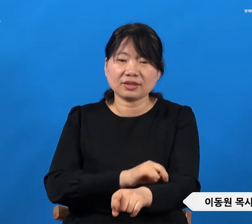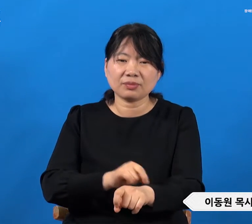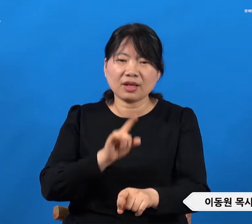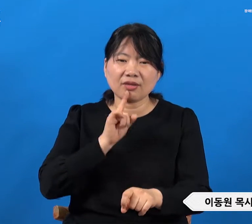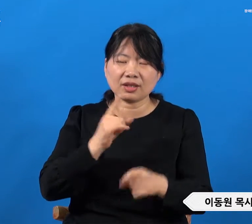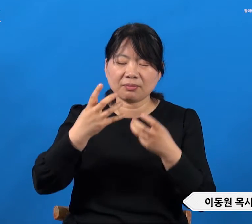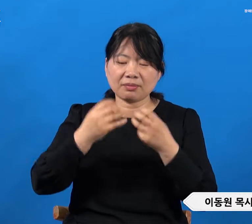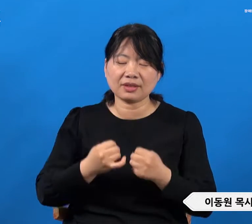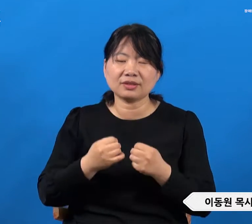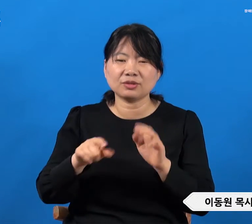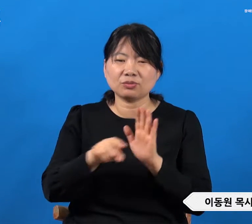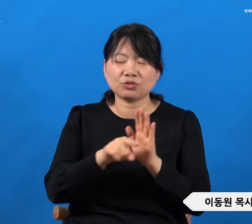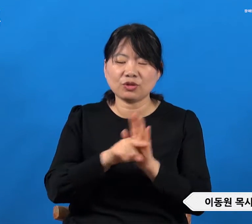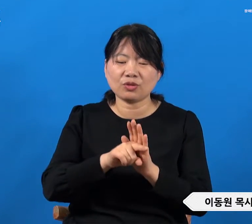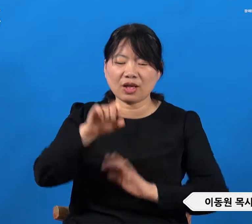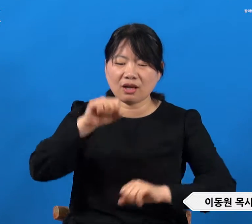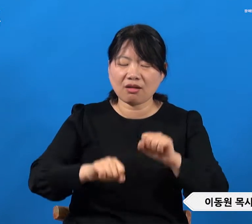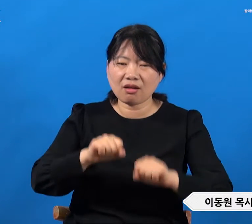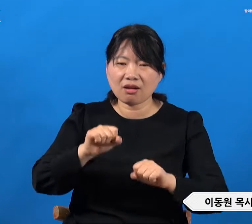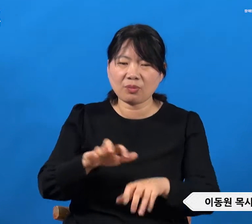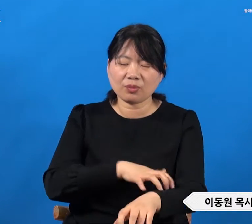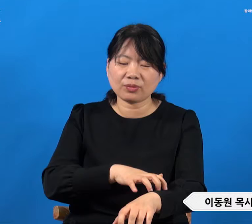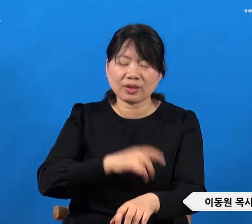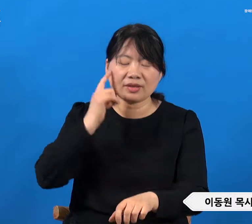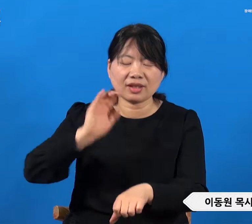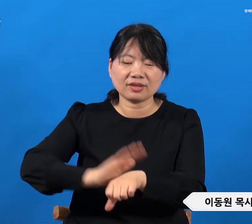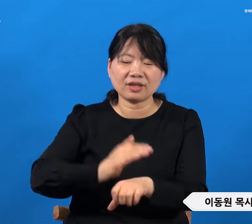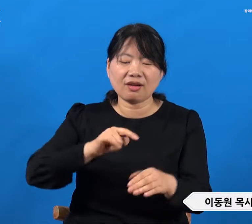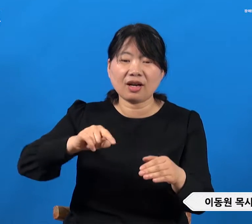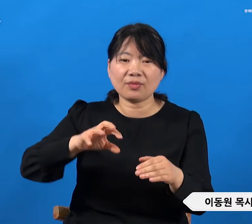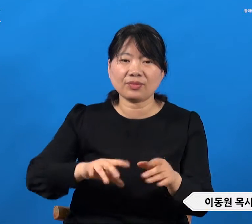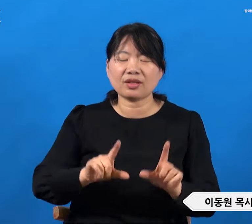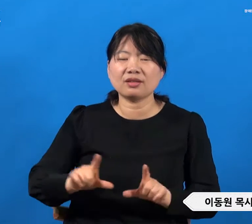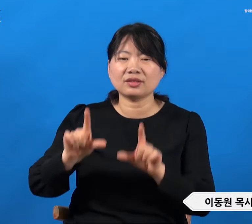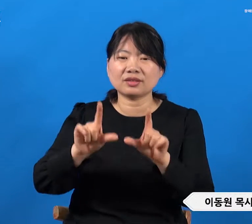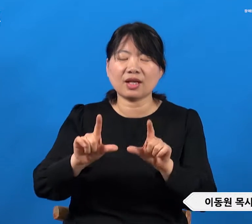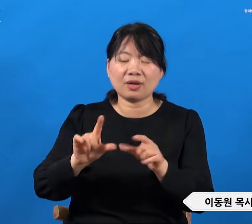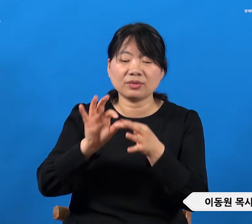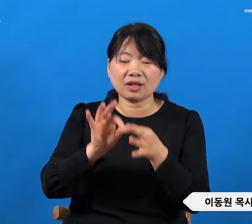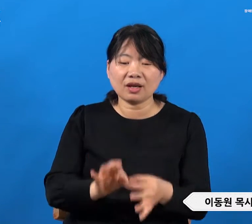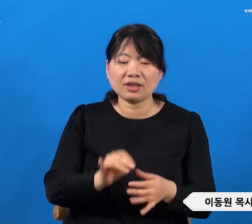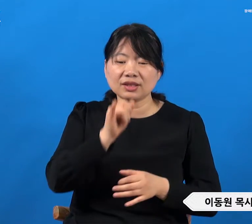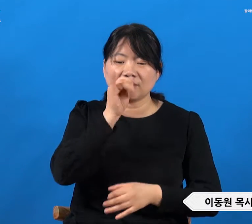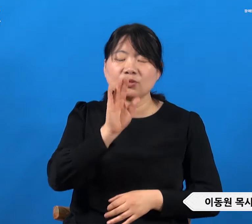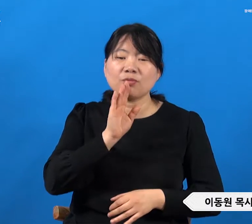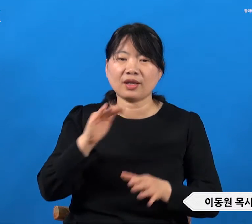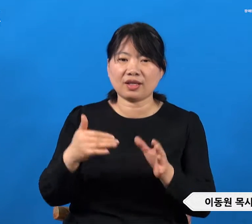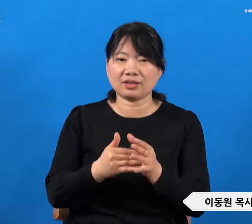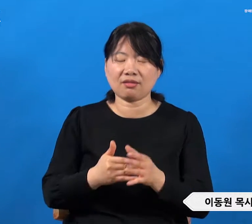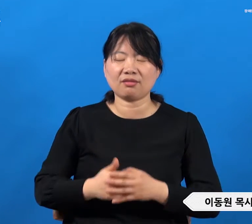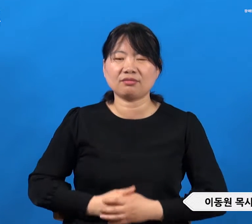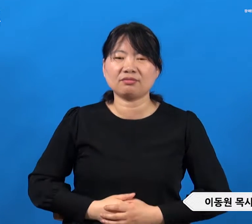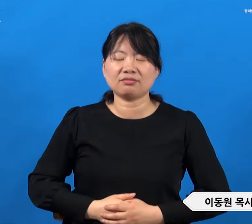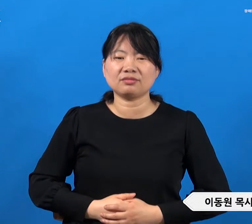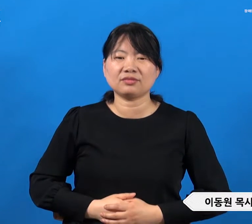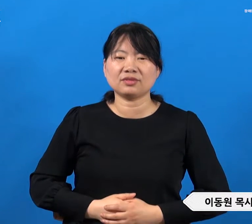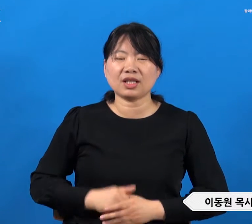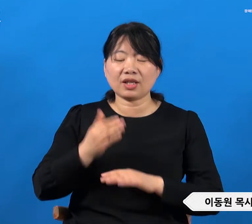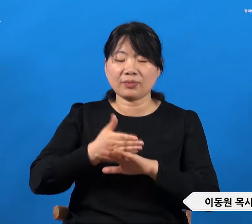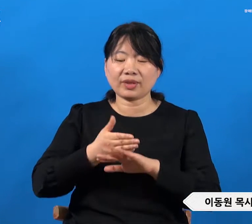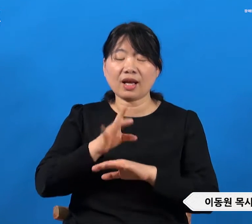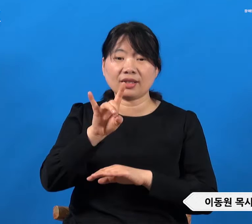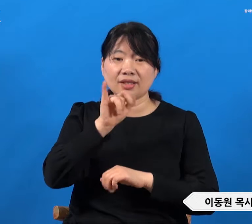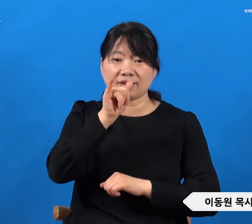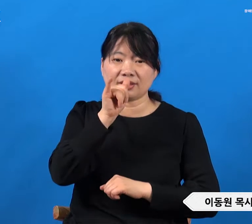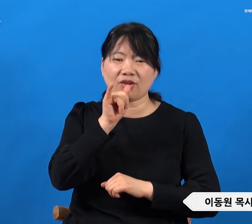특별히 많은 부당하고 불편한 편견 속에서 삶을 살아왔던 것도 사실입니다.